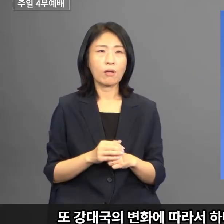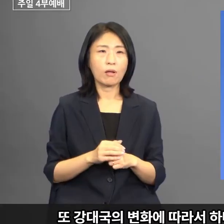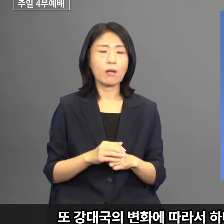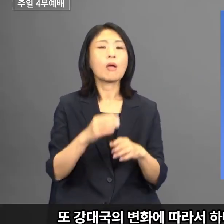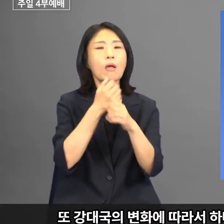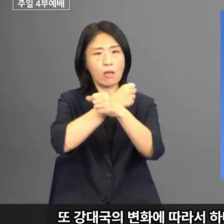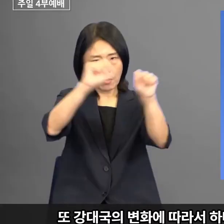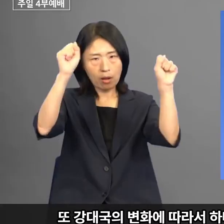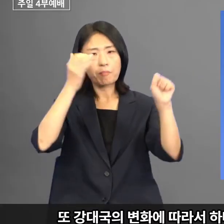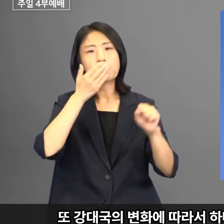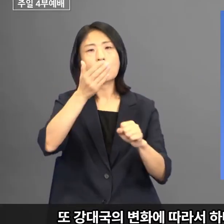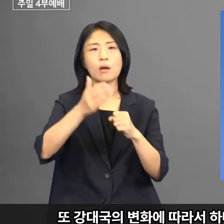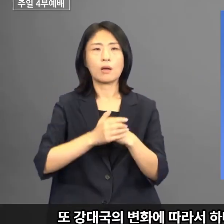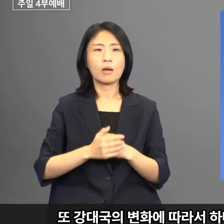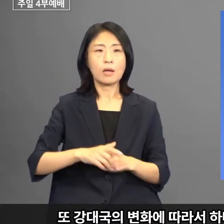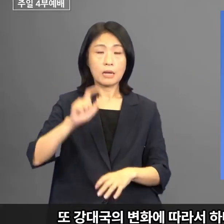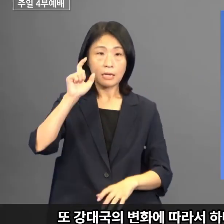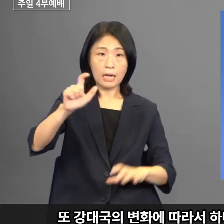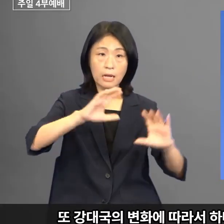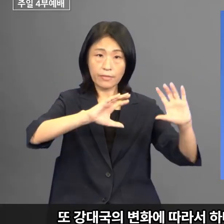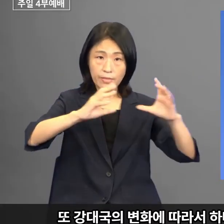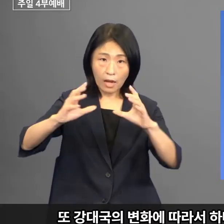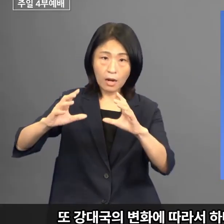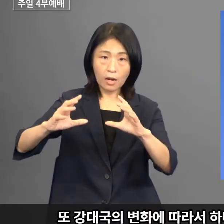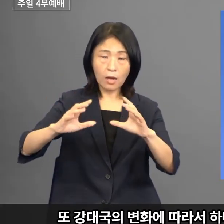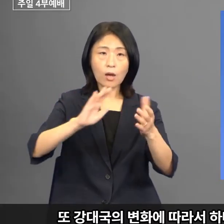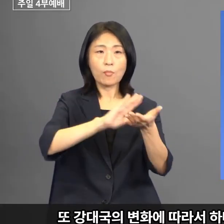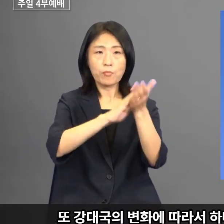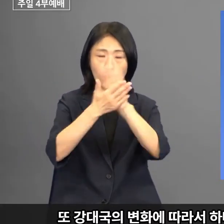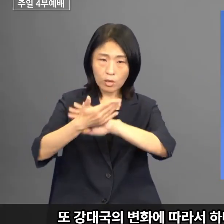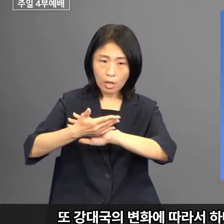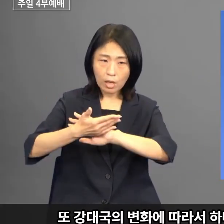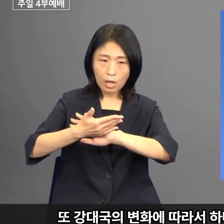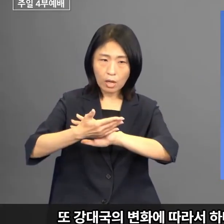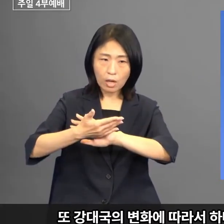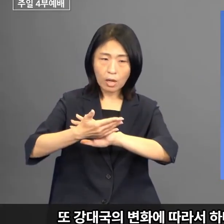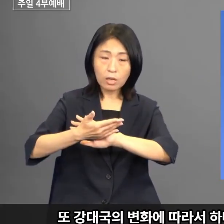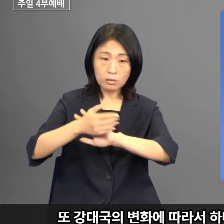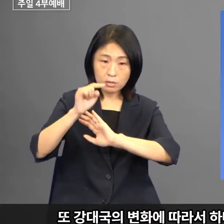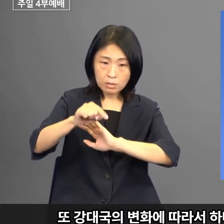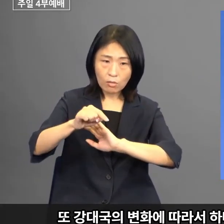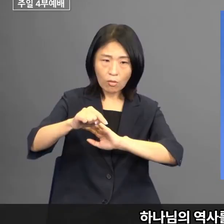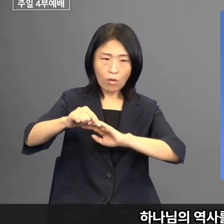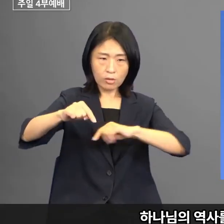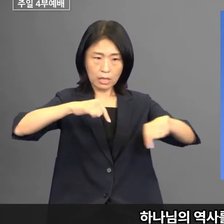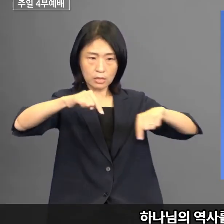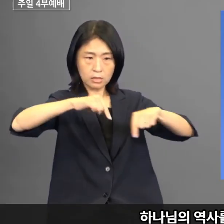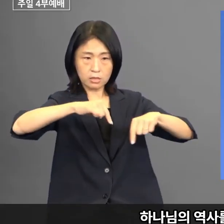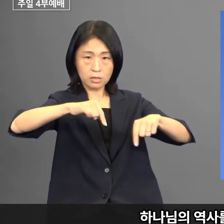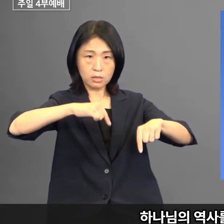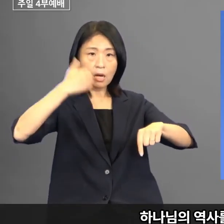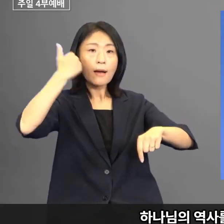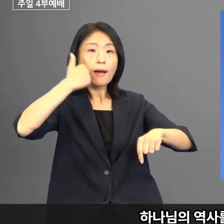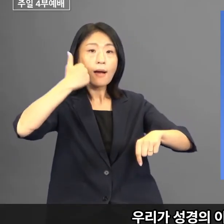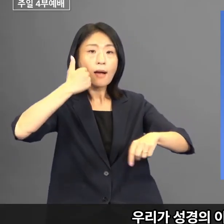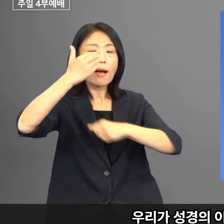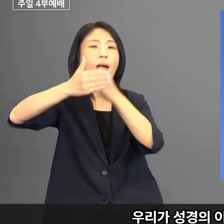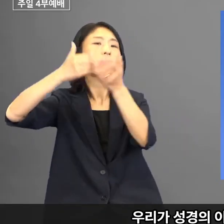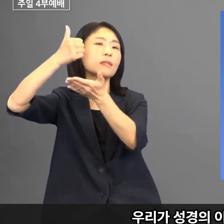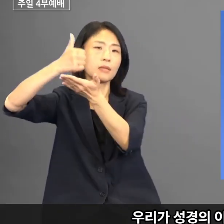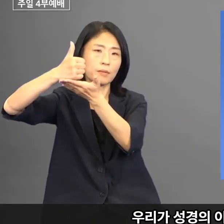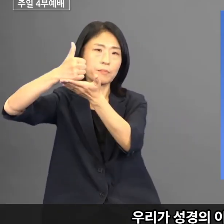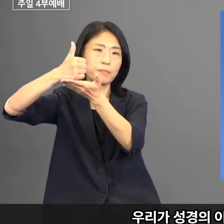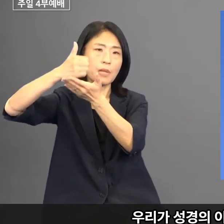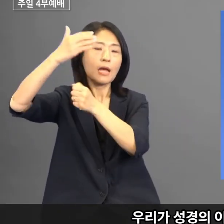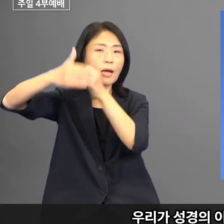또 강대국의 변화에 따라서 하나님께서는 그것을 다 움직이셔서 하나님의 역사를 이루셨다는 거죠. 우리가